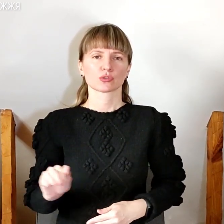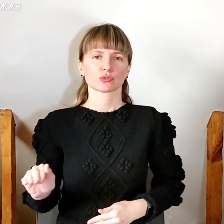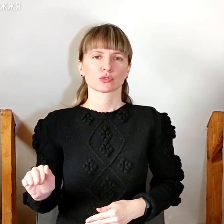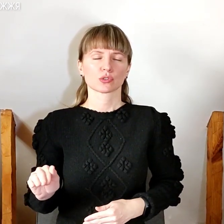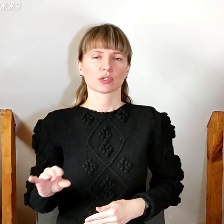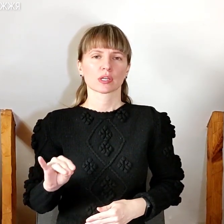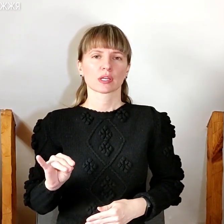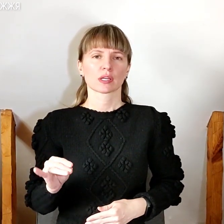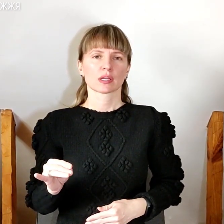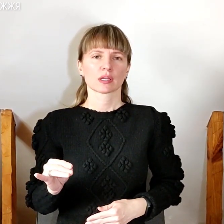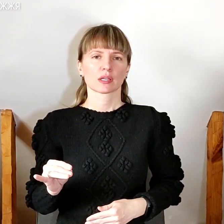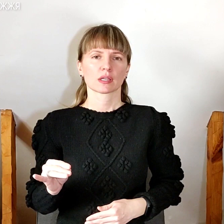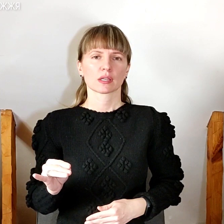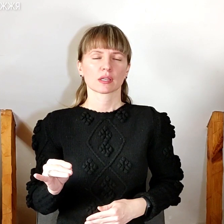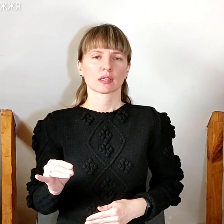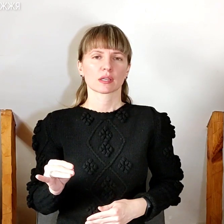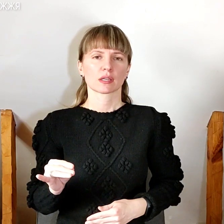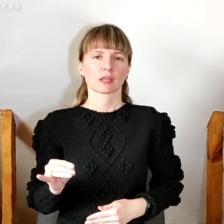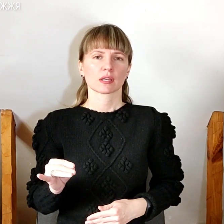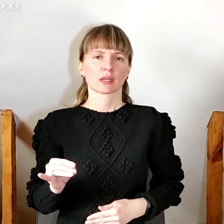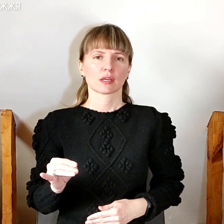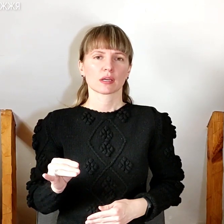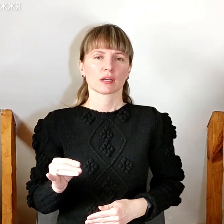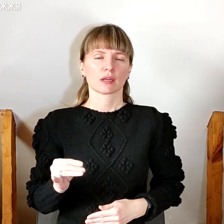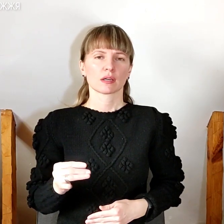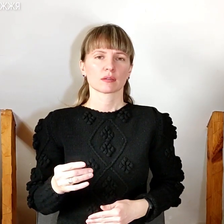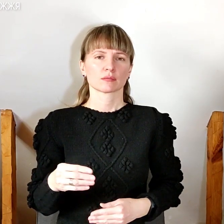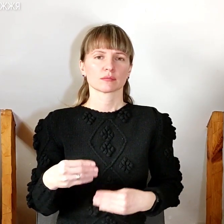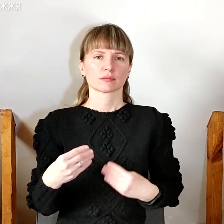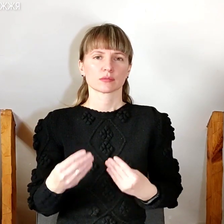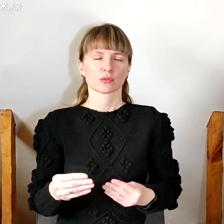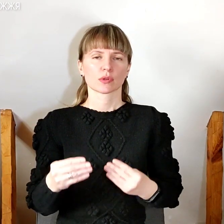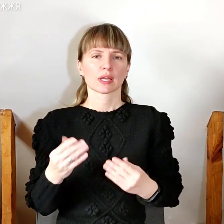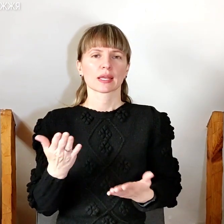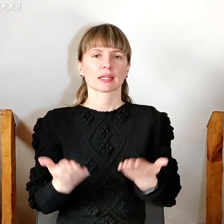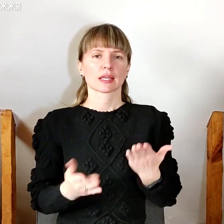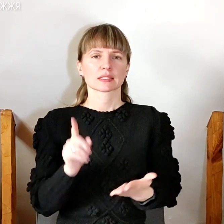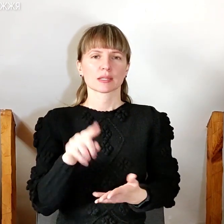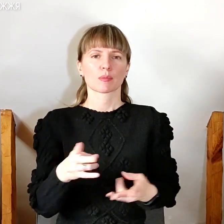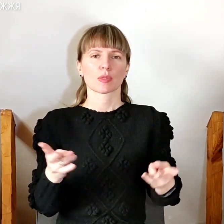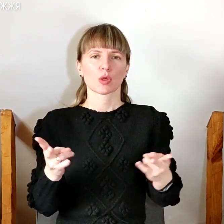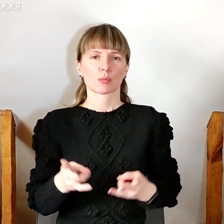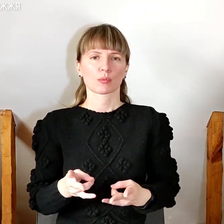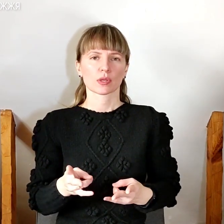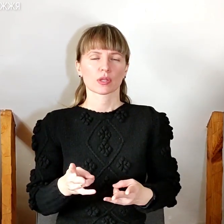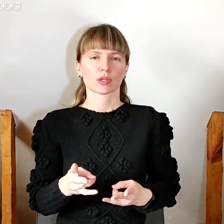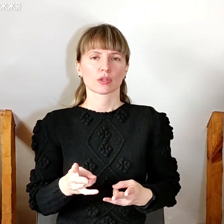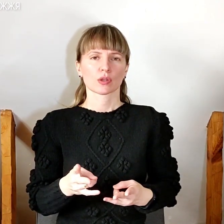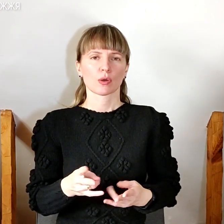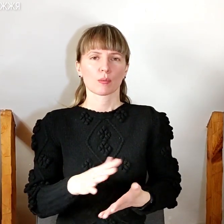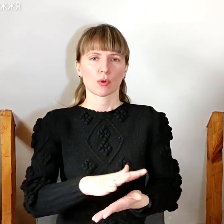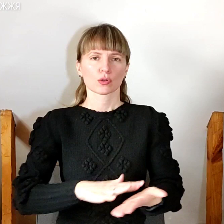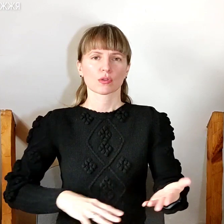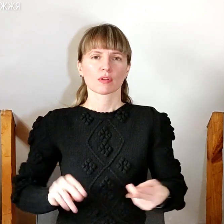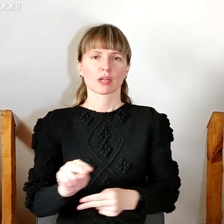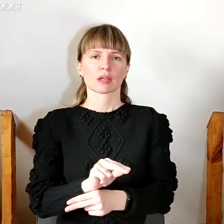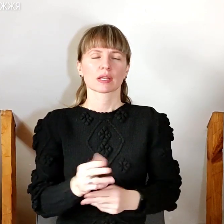нас стоять кроваті. Оказуємо там, якщо потрібно, необхідні, продовжуємо лікувати. Якщо необхідно